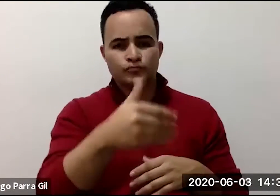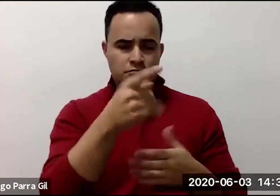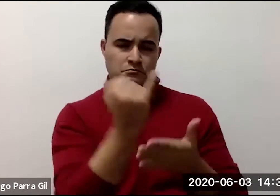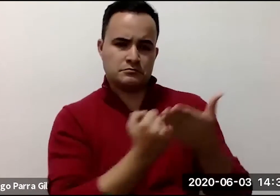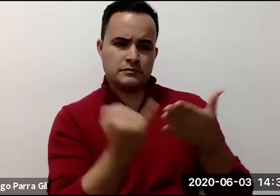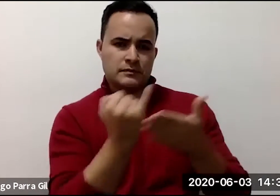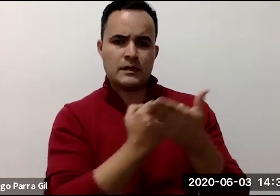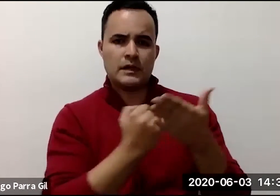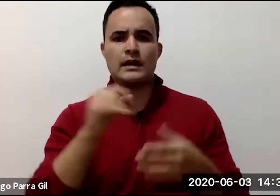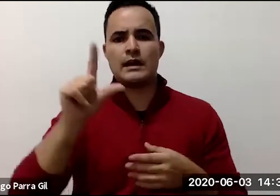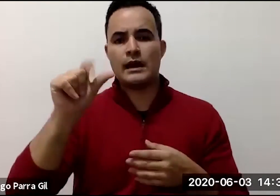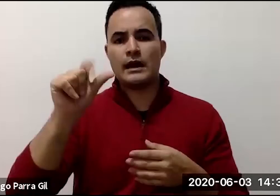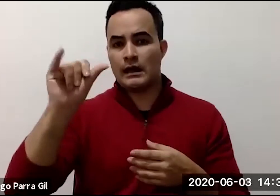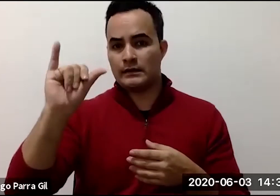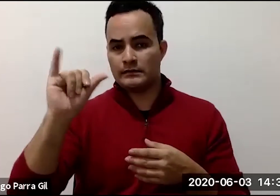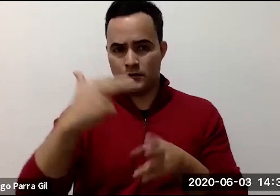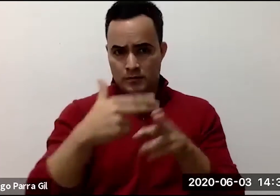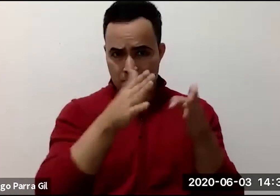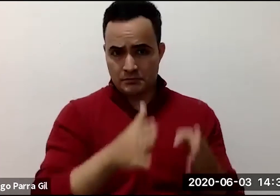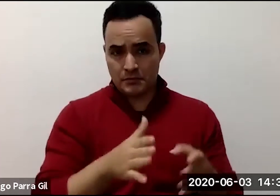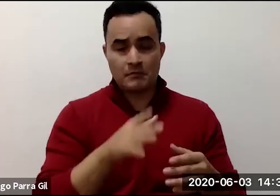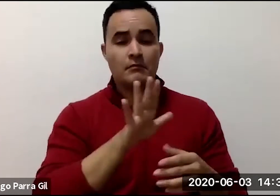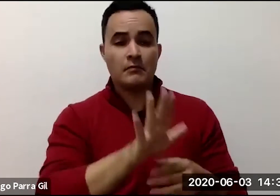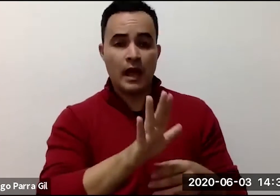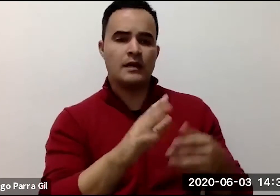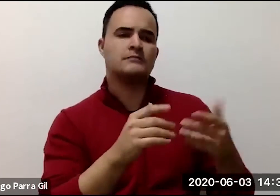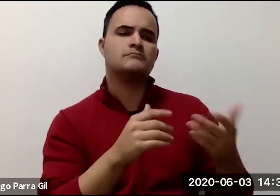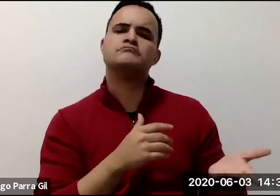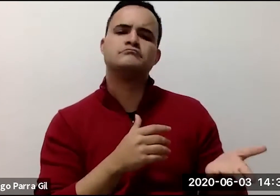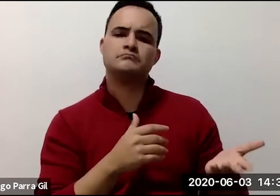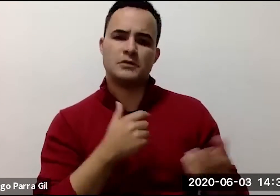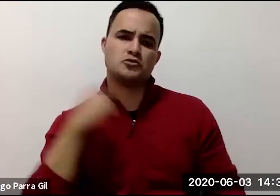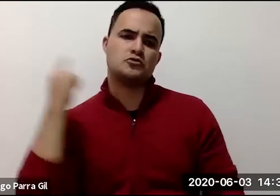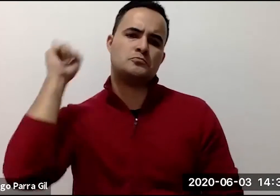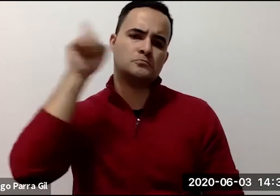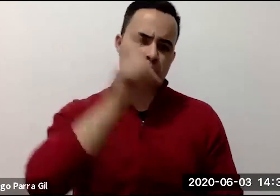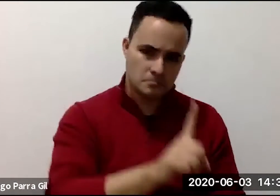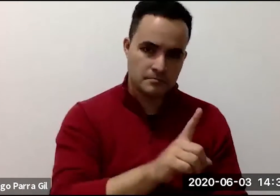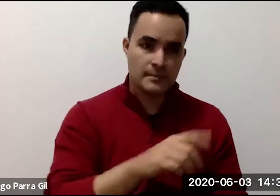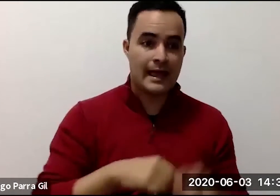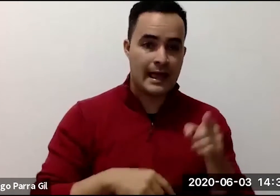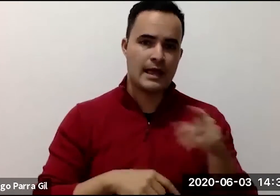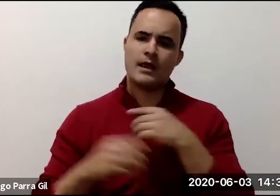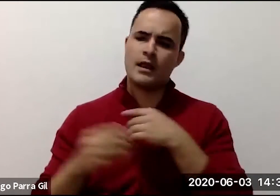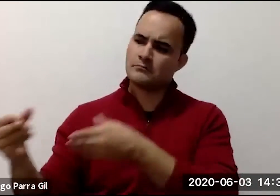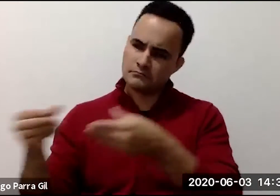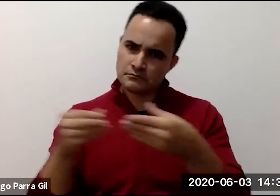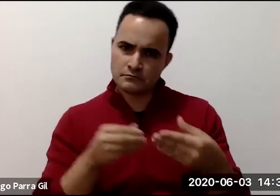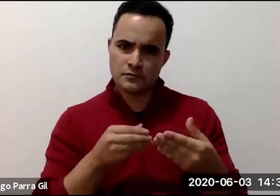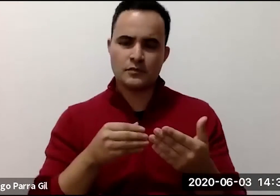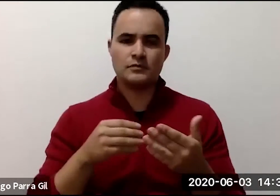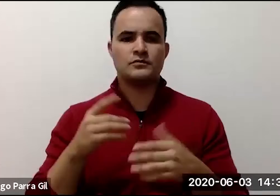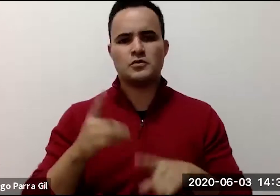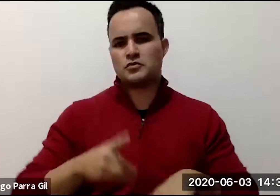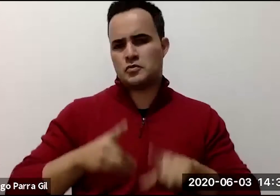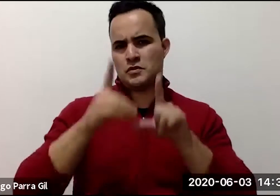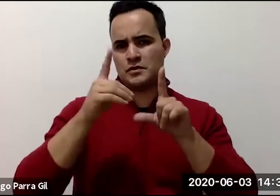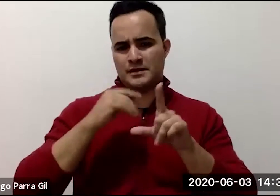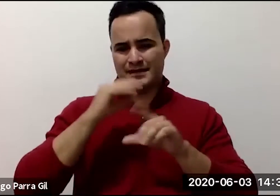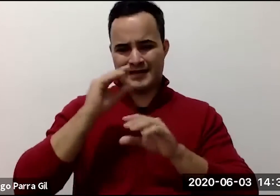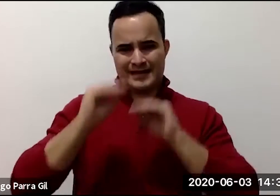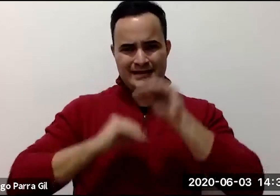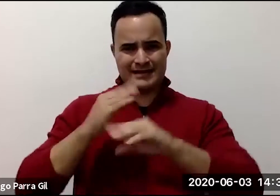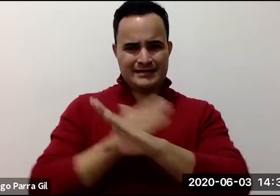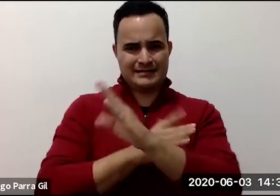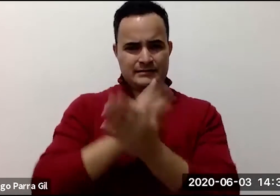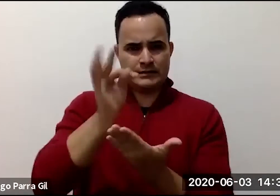que hice, se encontró con el cuaderno de mi tesis doctoral. Se lo llevó 2-3 días y